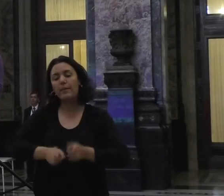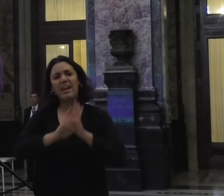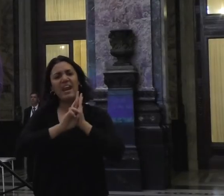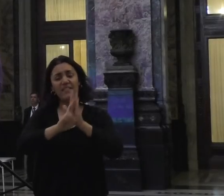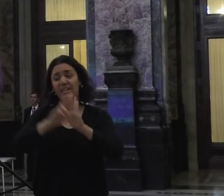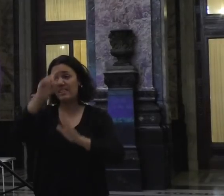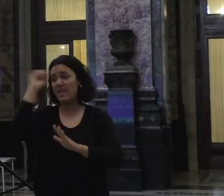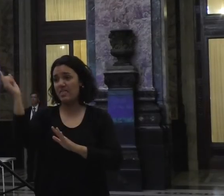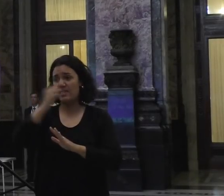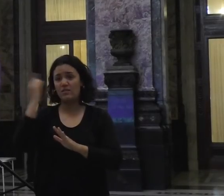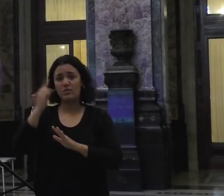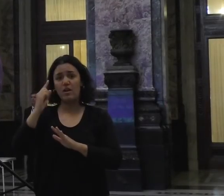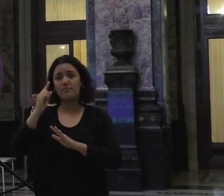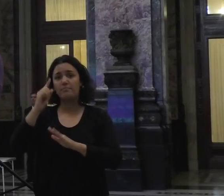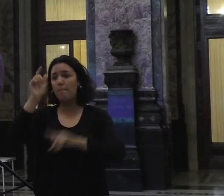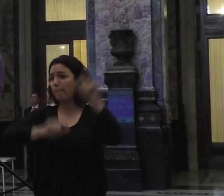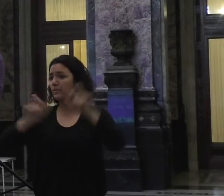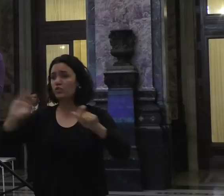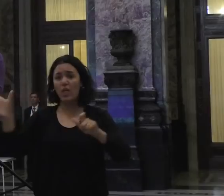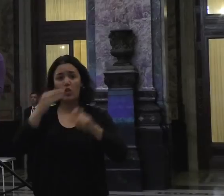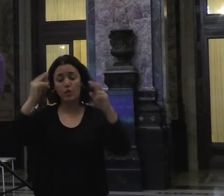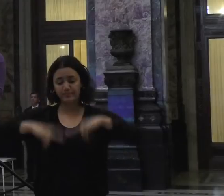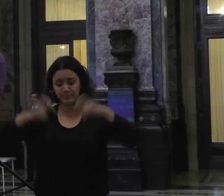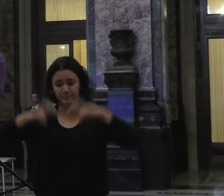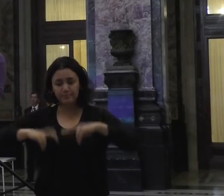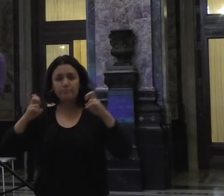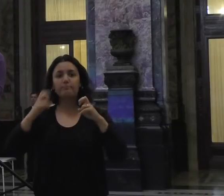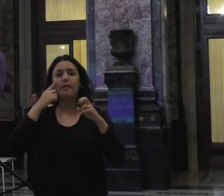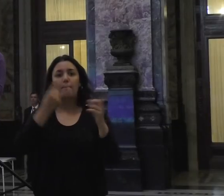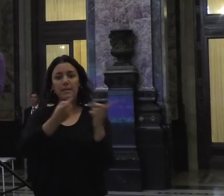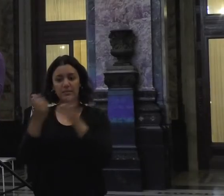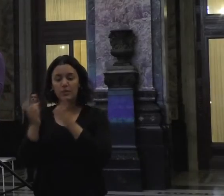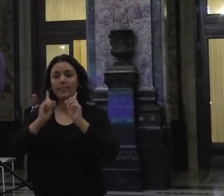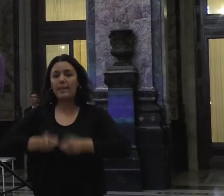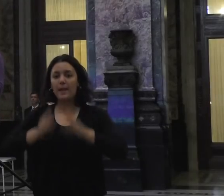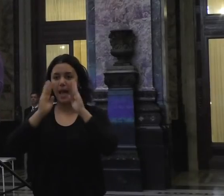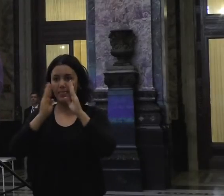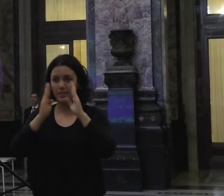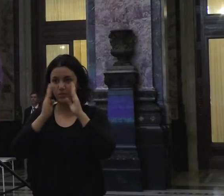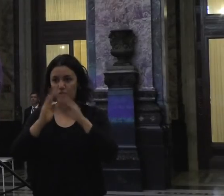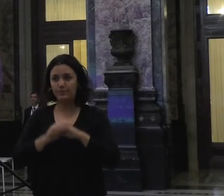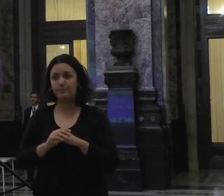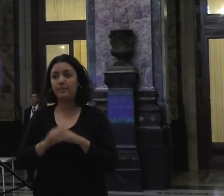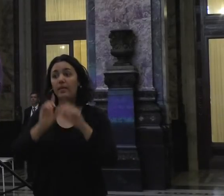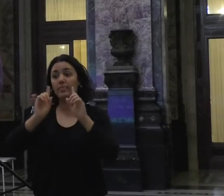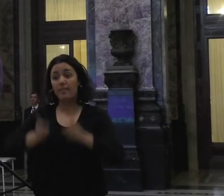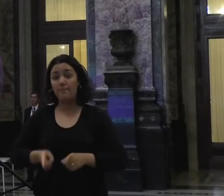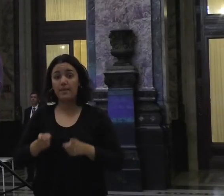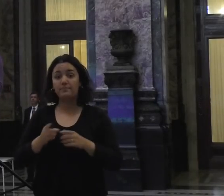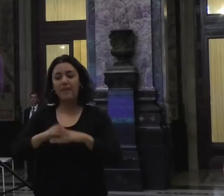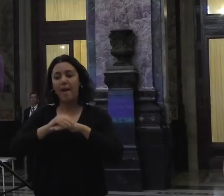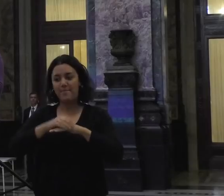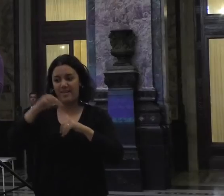internacional para todos aquellos que investigamos en el campo de percepción y atención. Sumado a esto, es una amiga de la